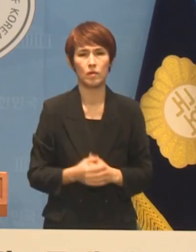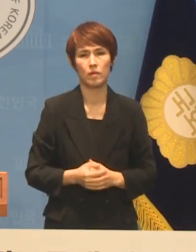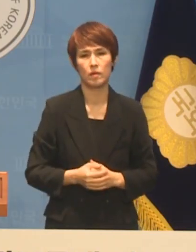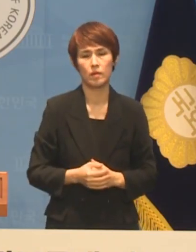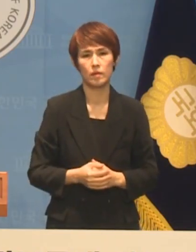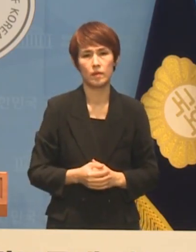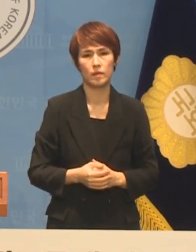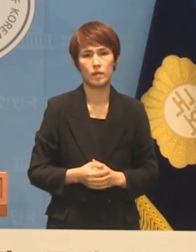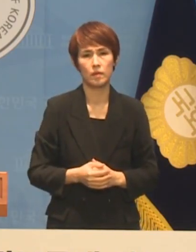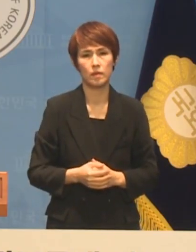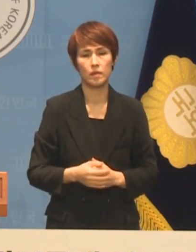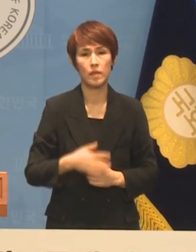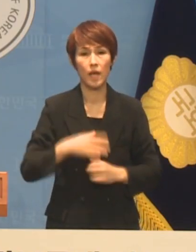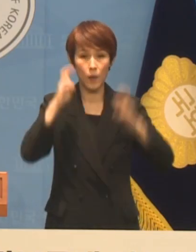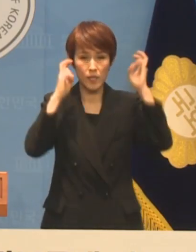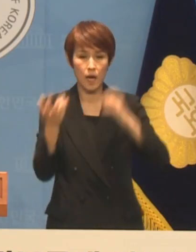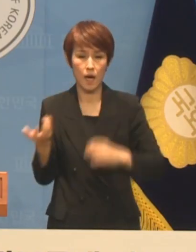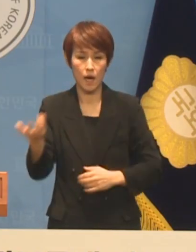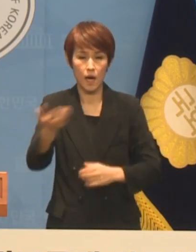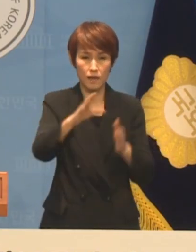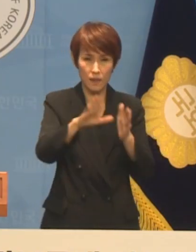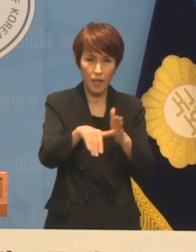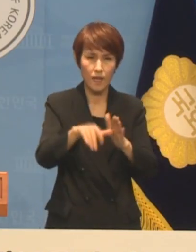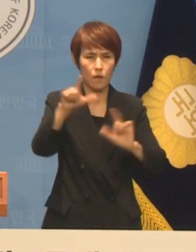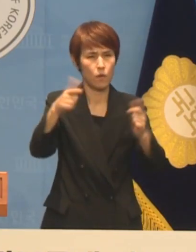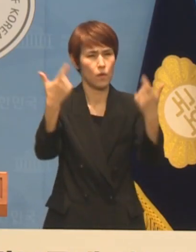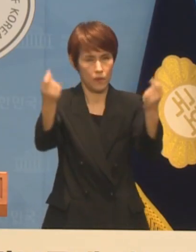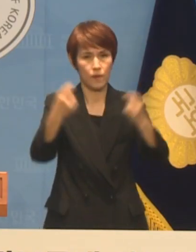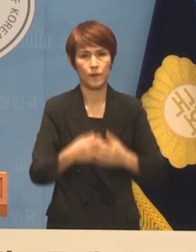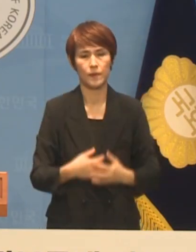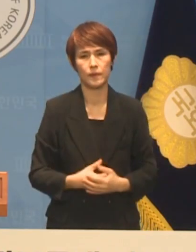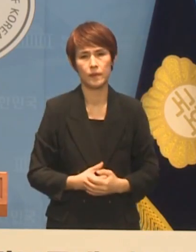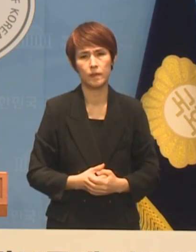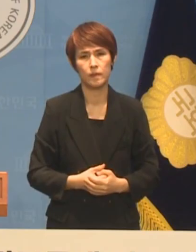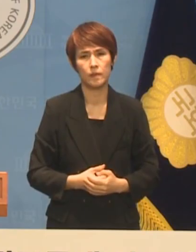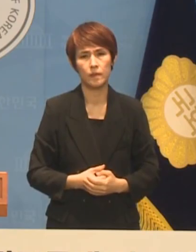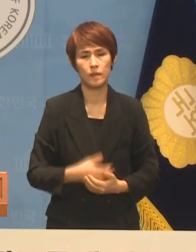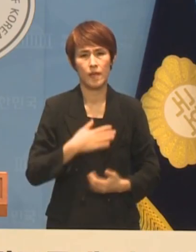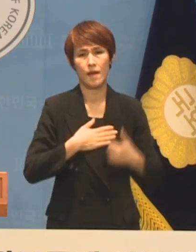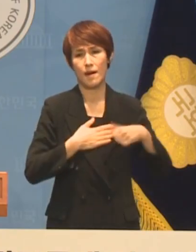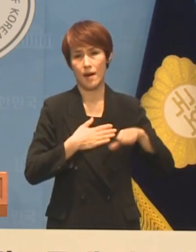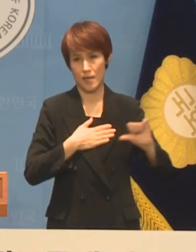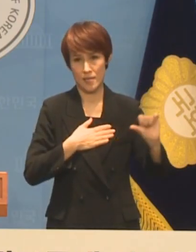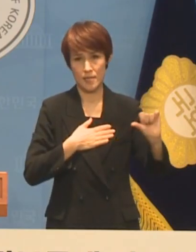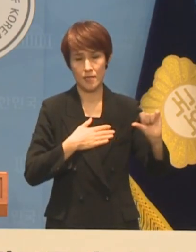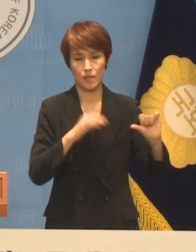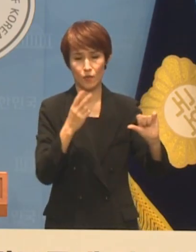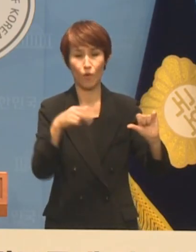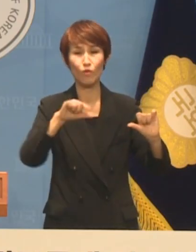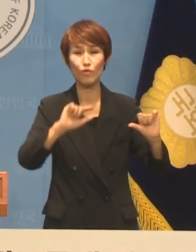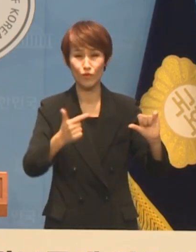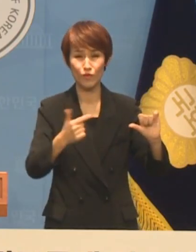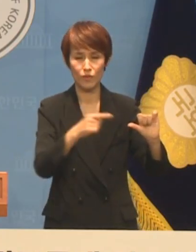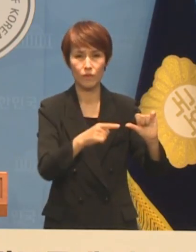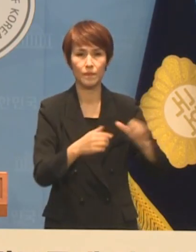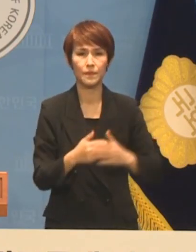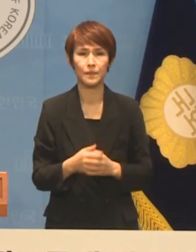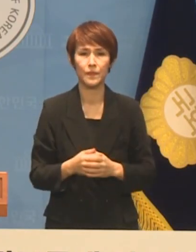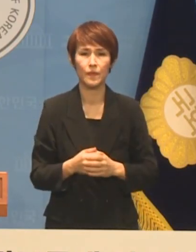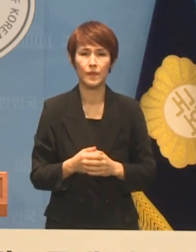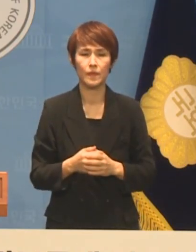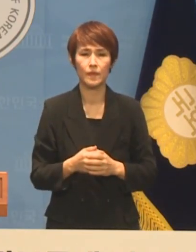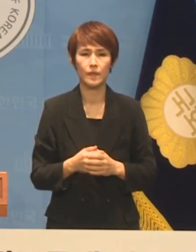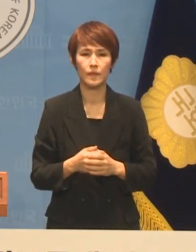여러 회사들이 모두 이와 같았습니다. 그러던 중 저의 아들 용균이는 사회 첫